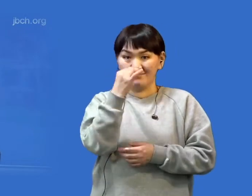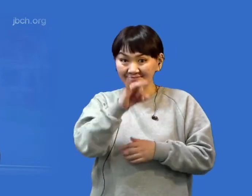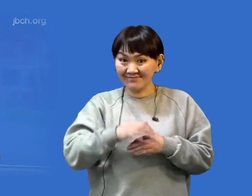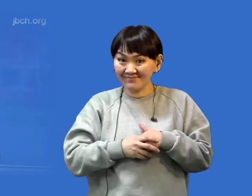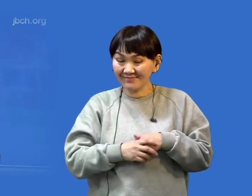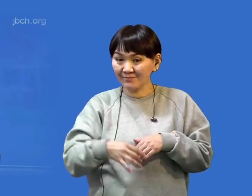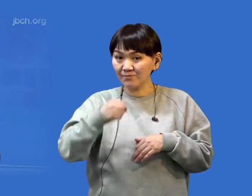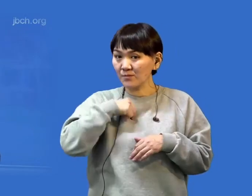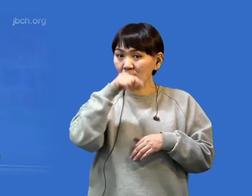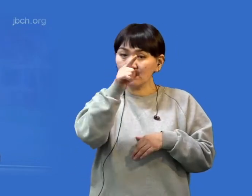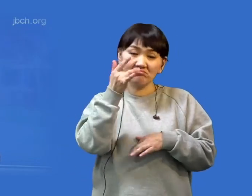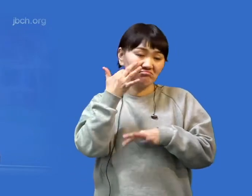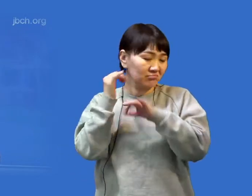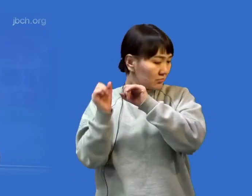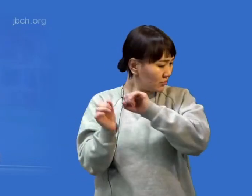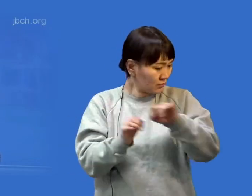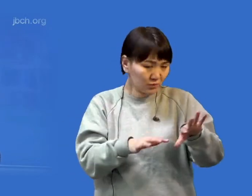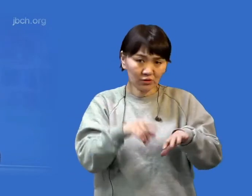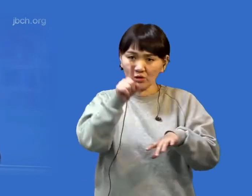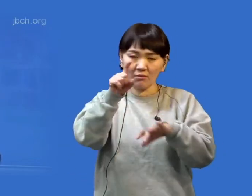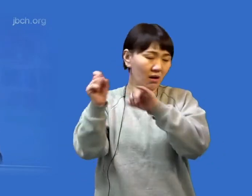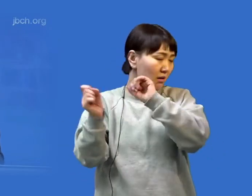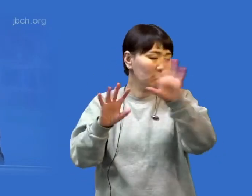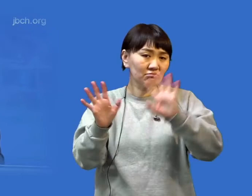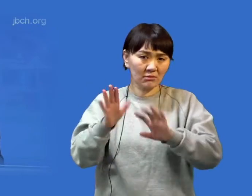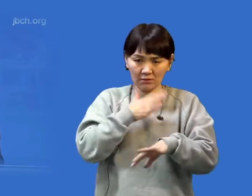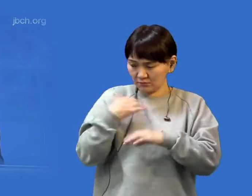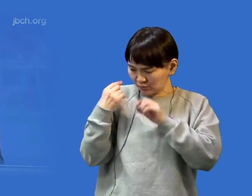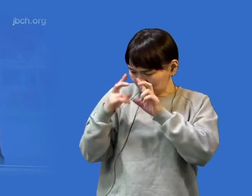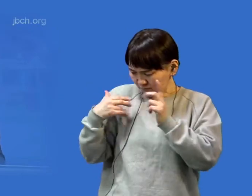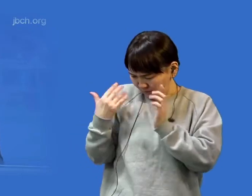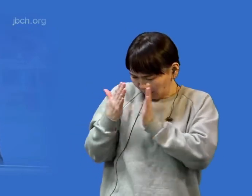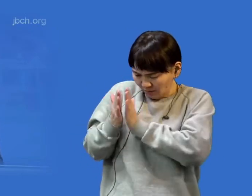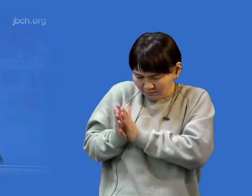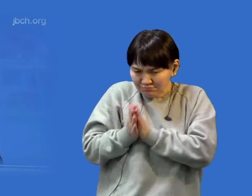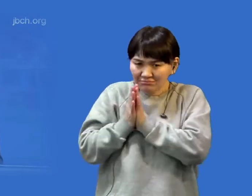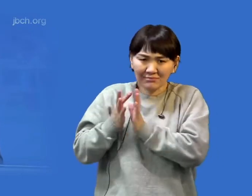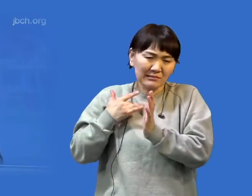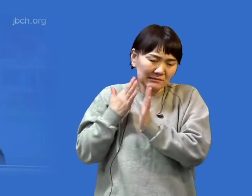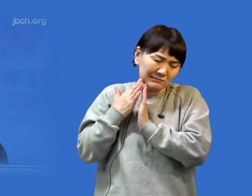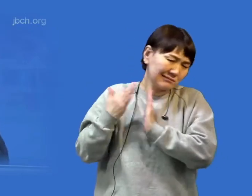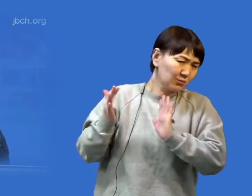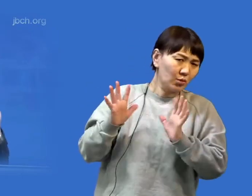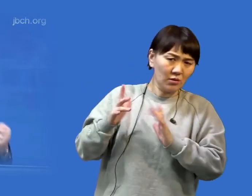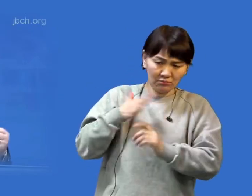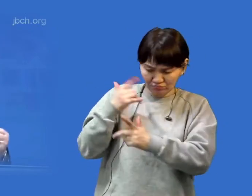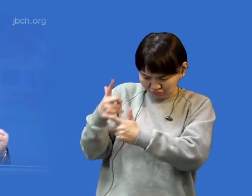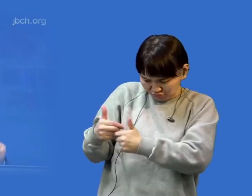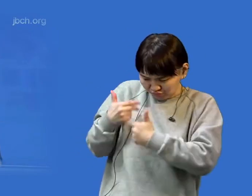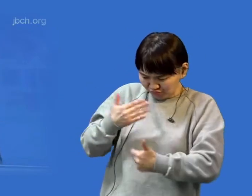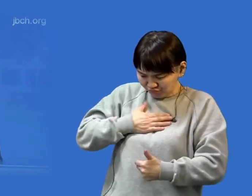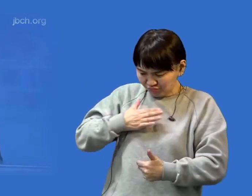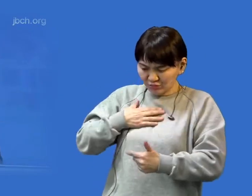Би чамаа хизээч орхихгүй, чамаа хаяхгүй. Эзэн надтай хамт байж, надад солдолгүй. Эзэн миний туслагч